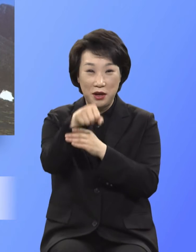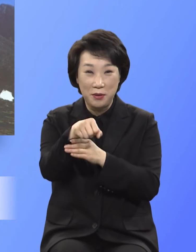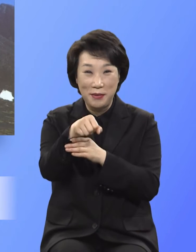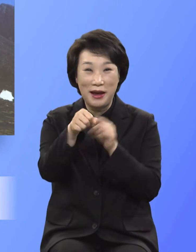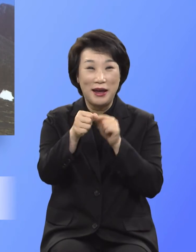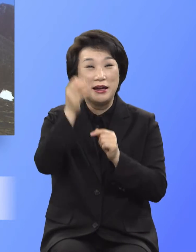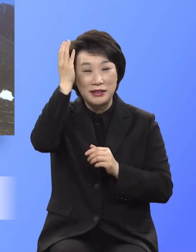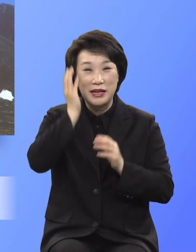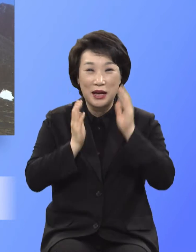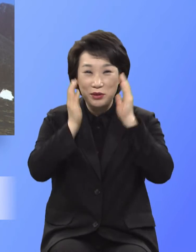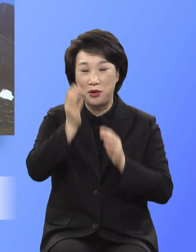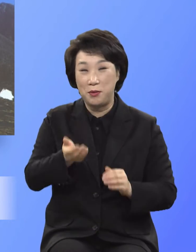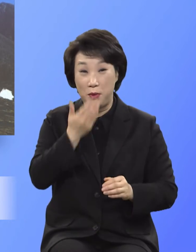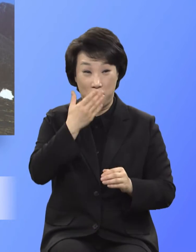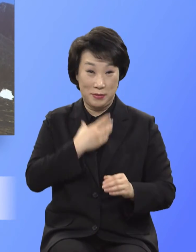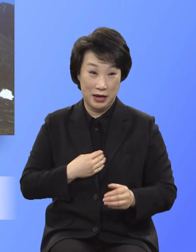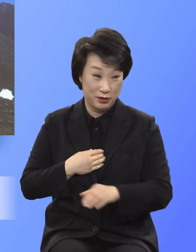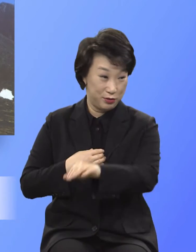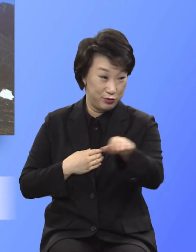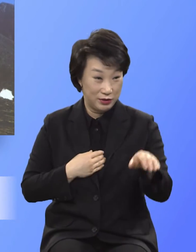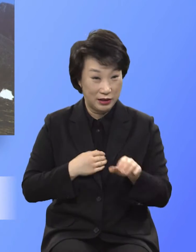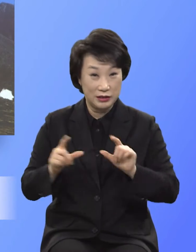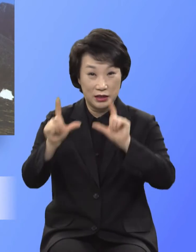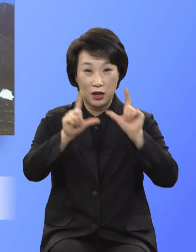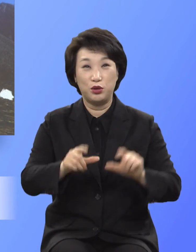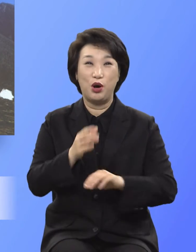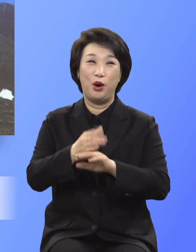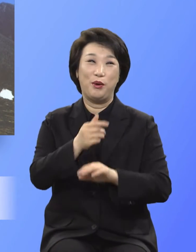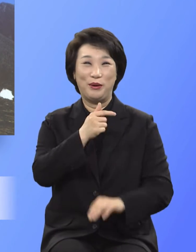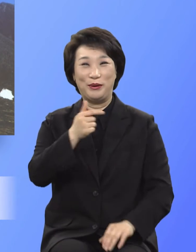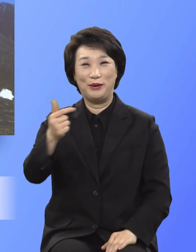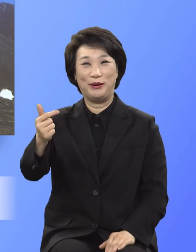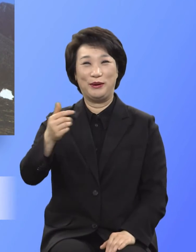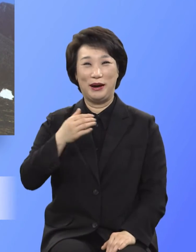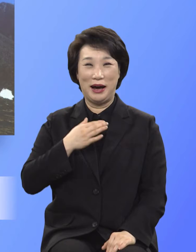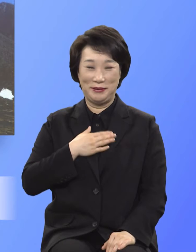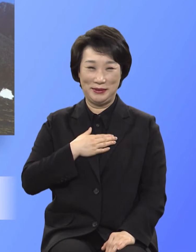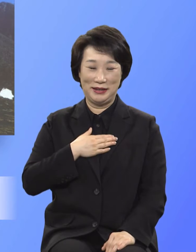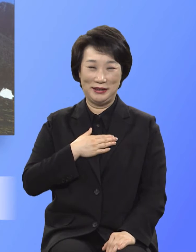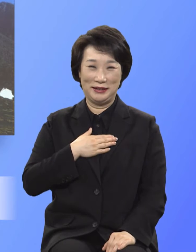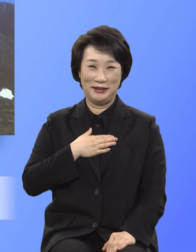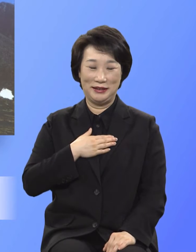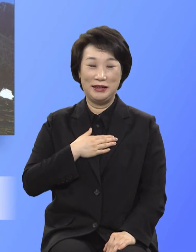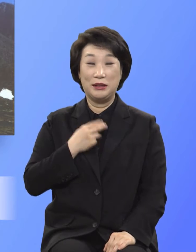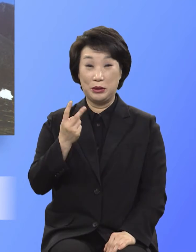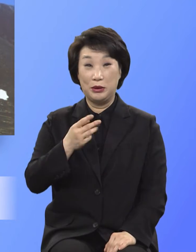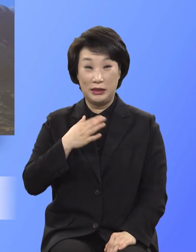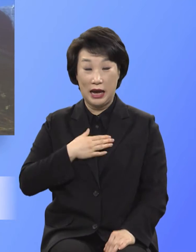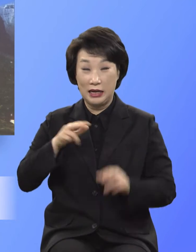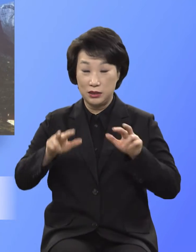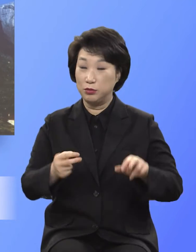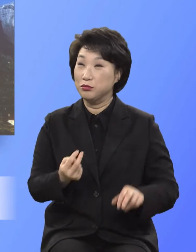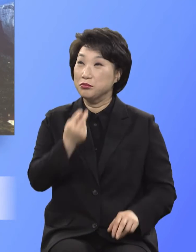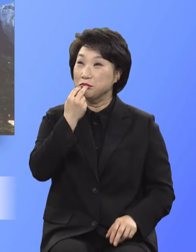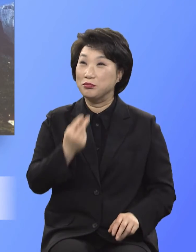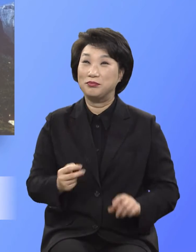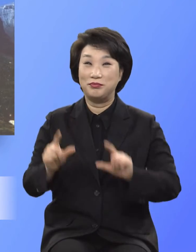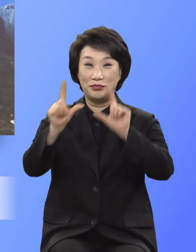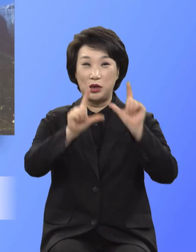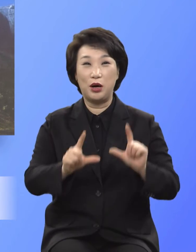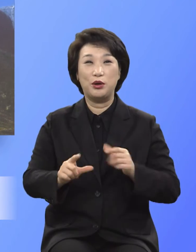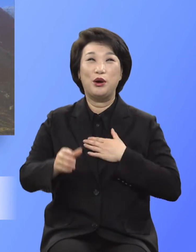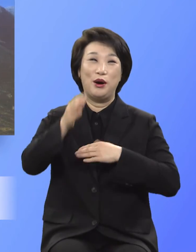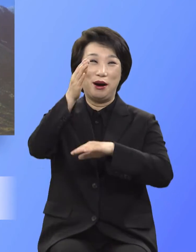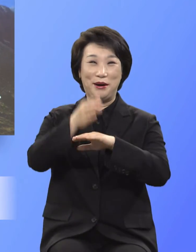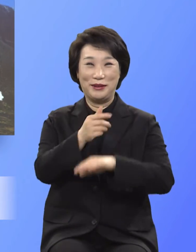열매, 채소들을 먹고 마시면서 사는 것 너무 감사하고, 내가 지금 숨쉬고 사는 것